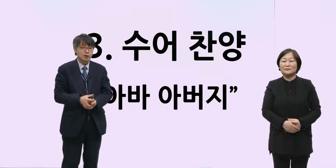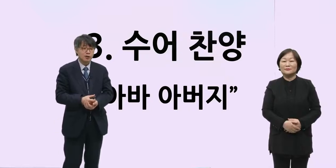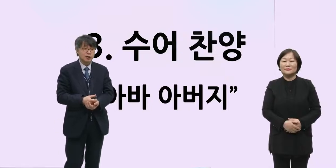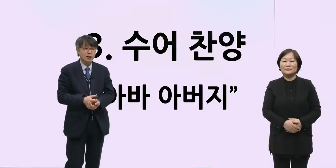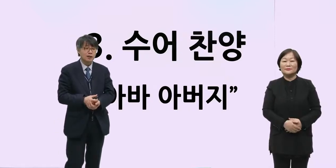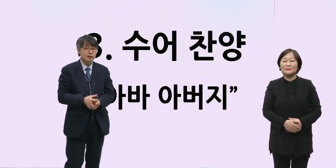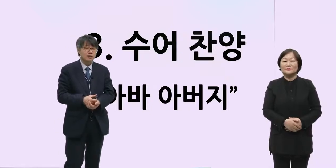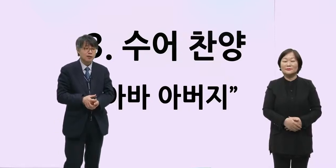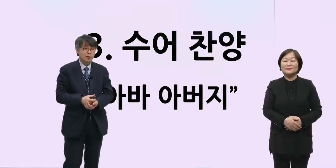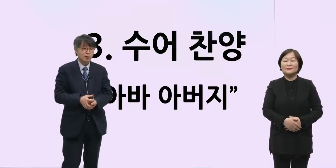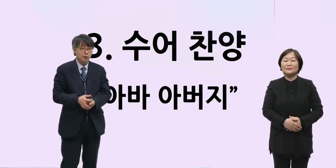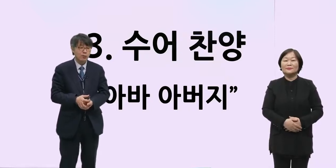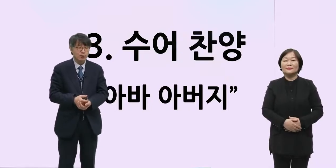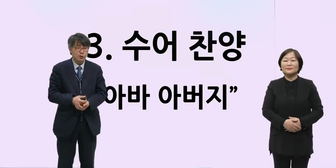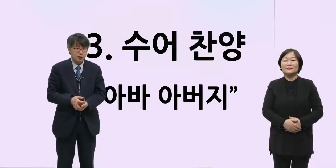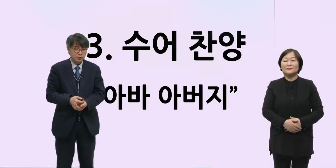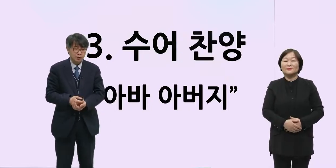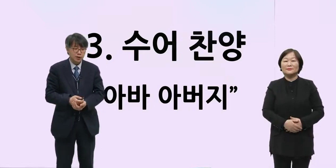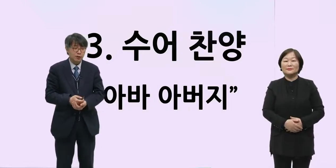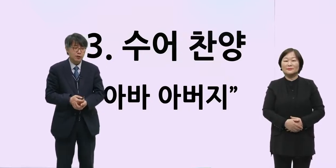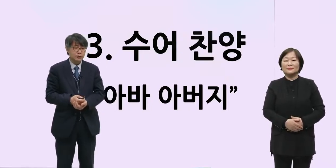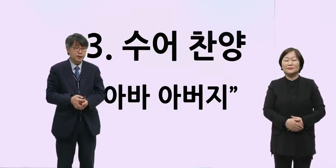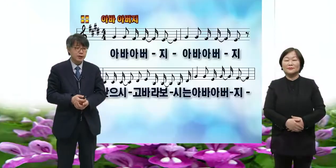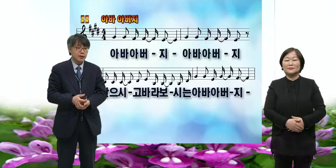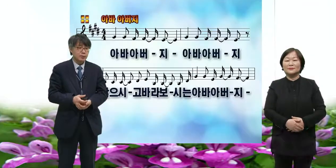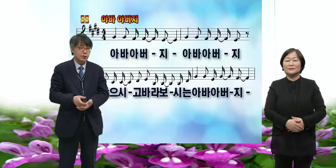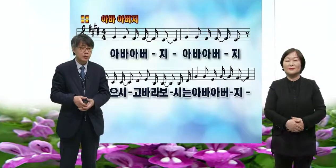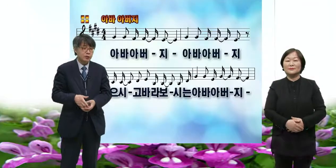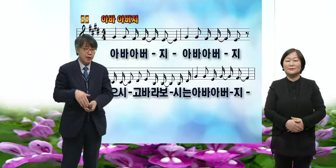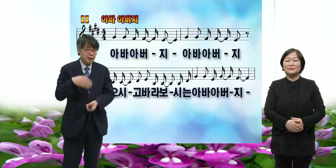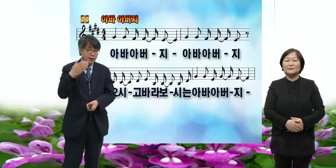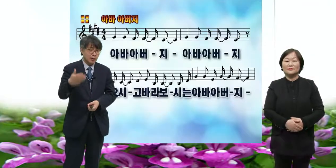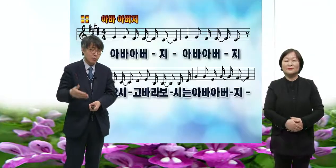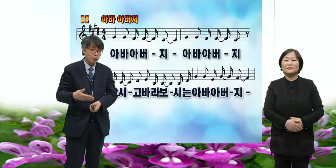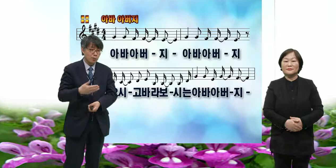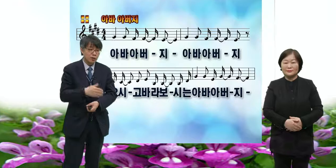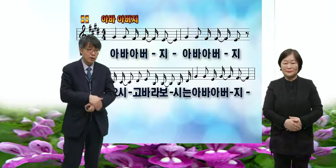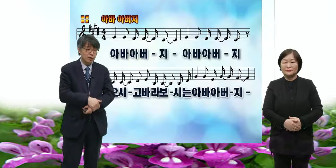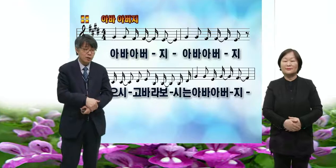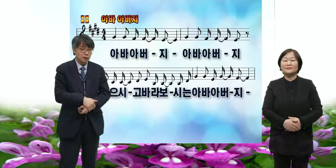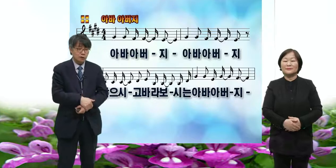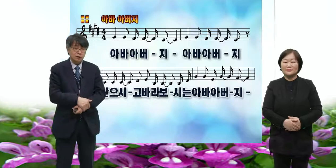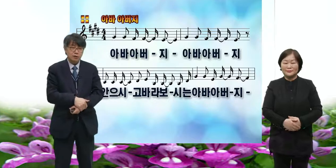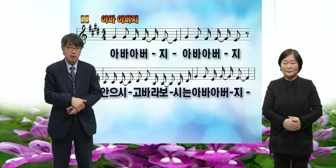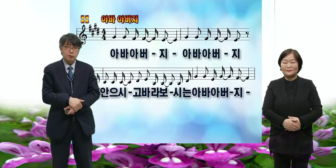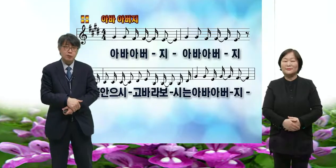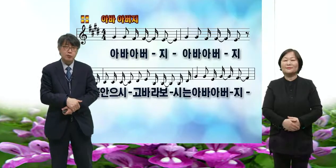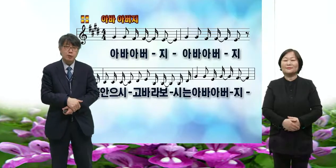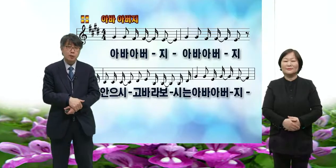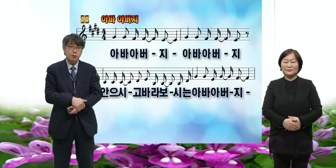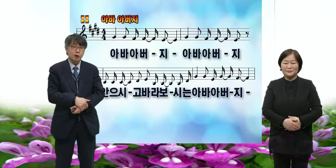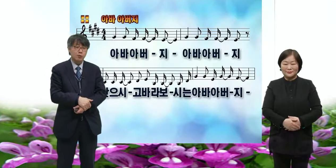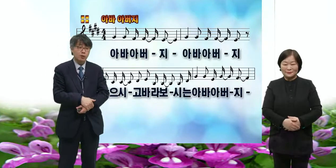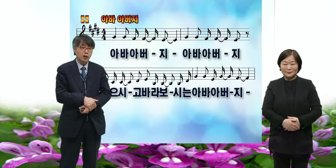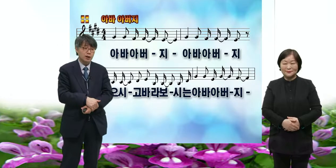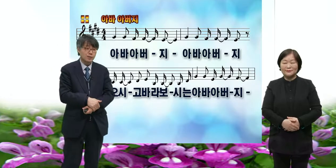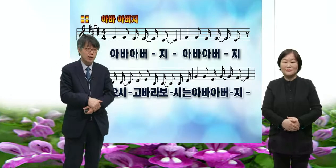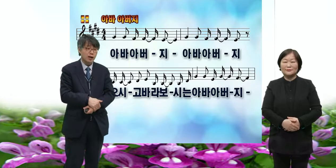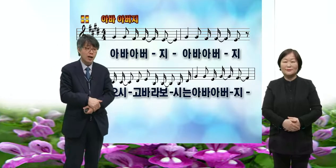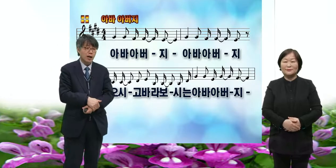이제 찬양을 한번 배워보도록 하겠습니다. 그러면 먼저 이제 가사를 한번 보면서 한번 수어를 한번 배워보도록 하겠습니다.